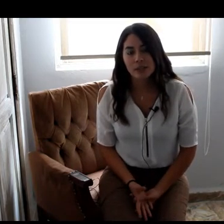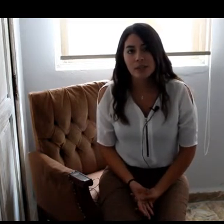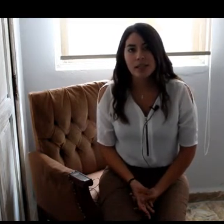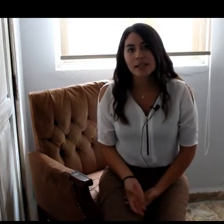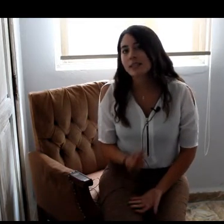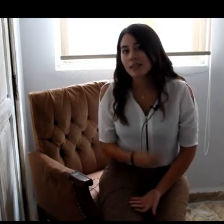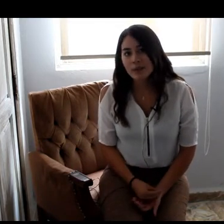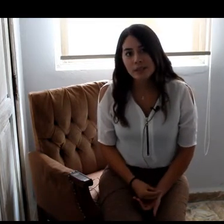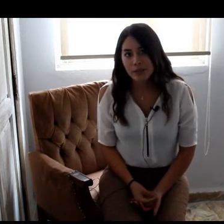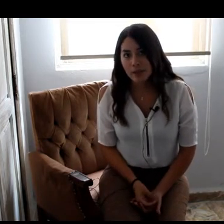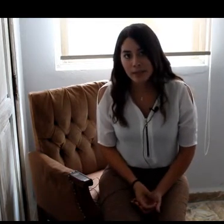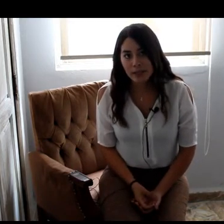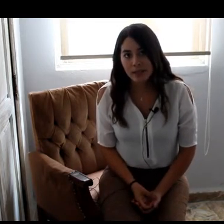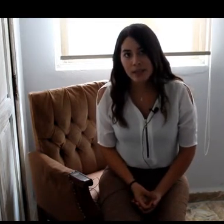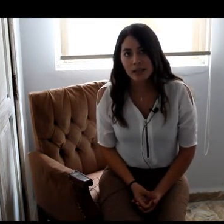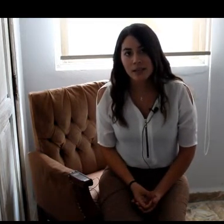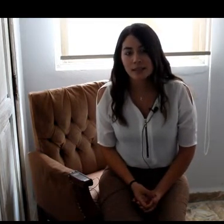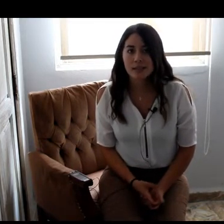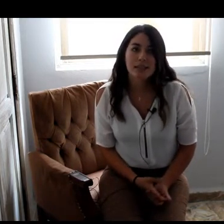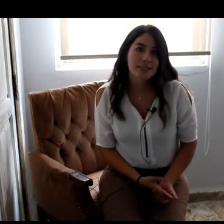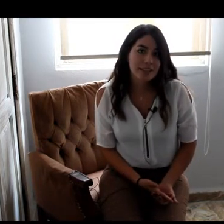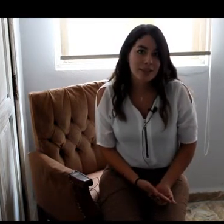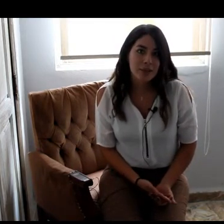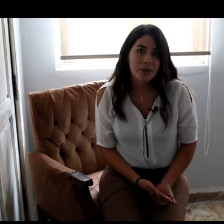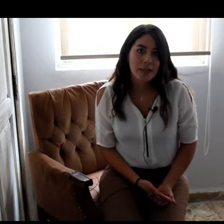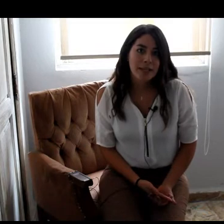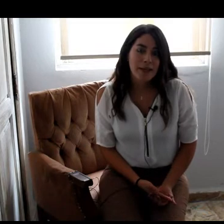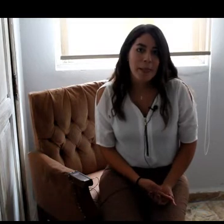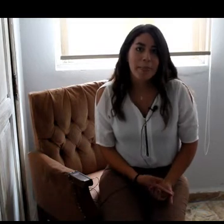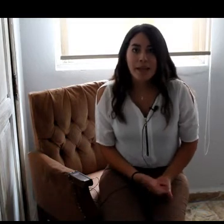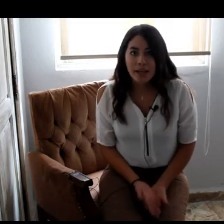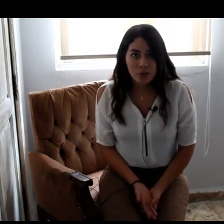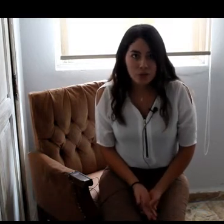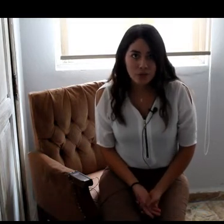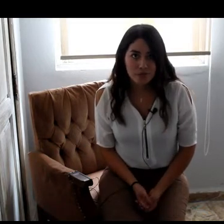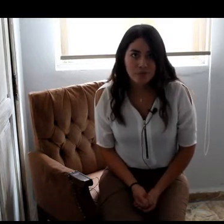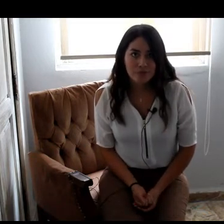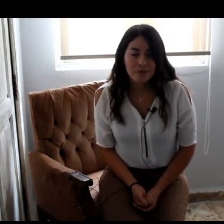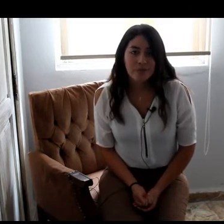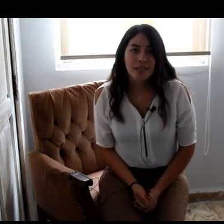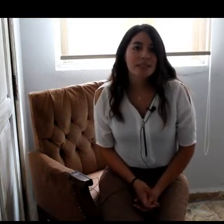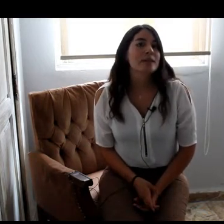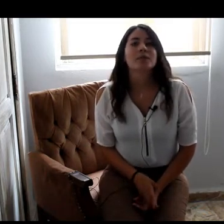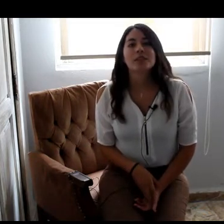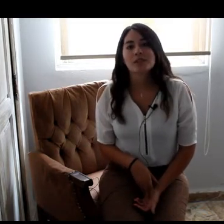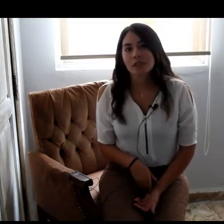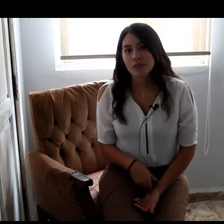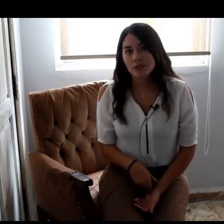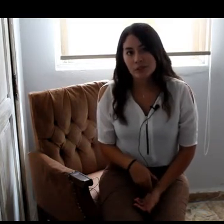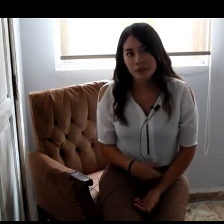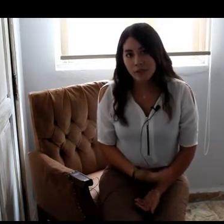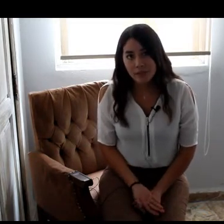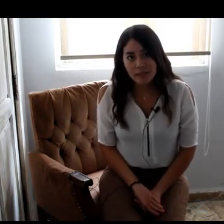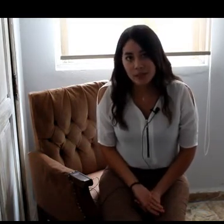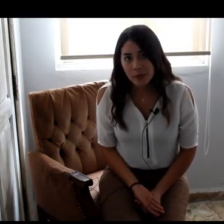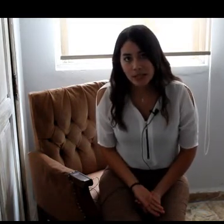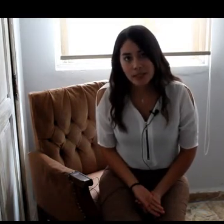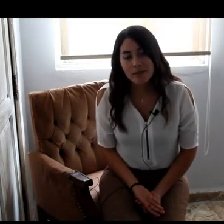que se está volteando a ver el sentido de la inclusión. Estamos encontrándonos con reformas educativas